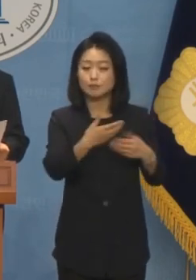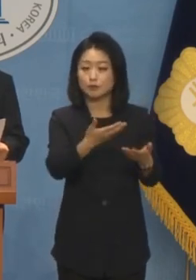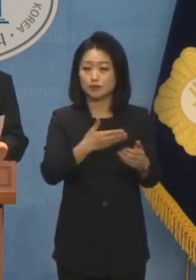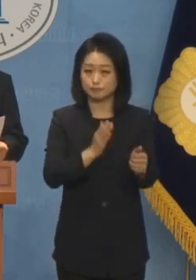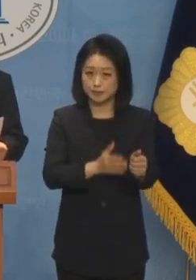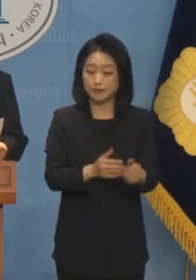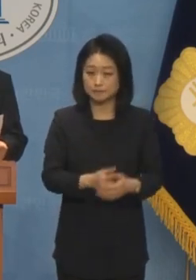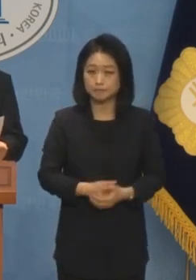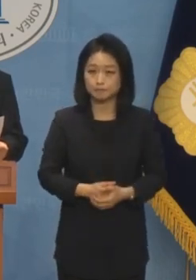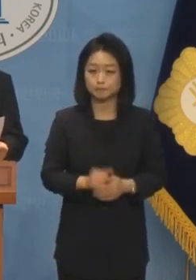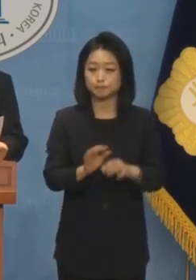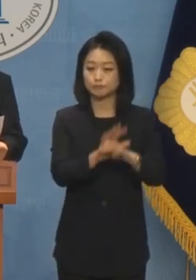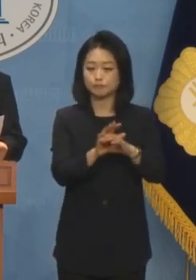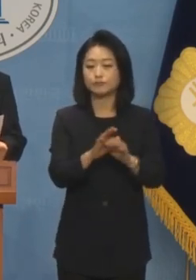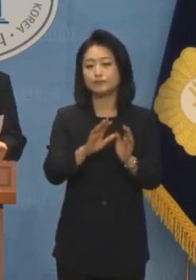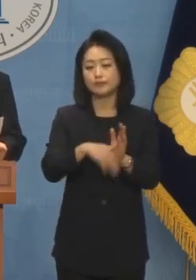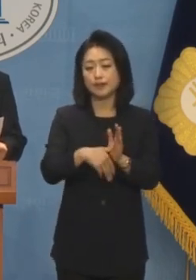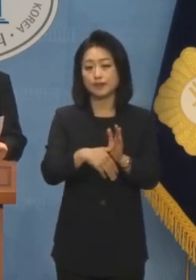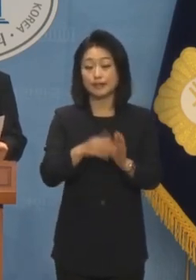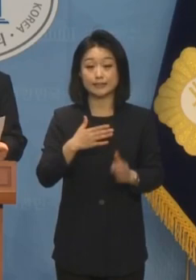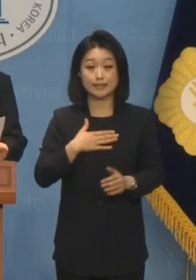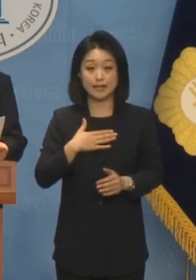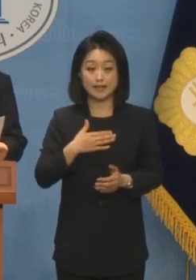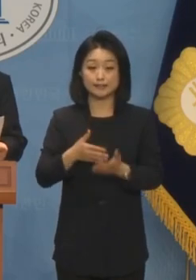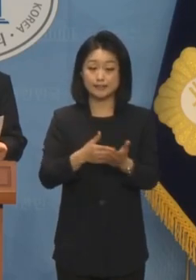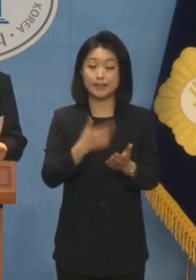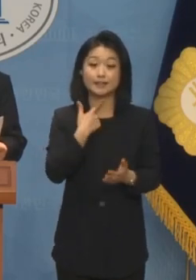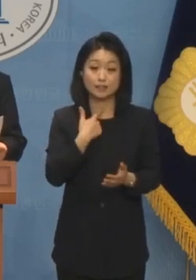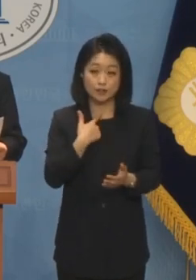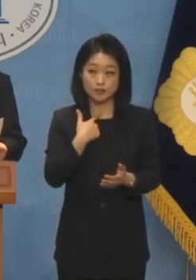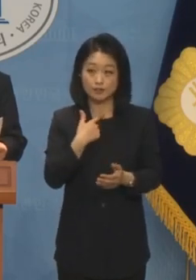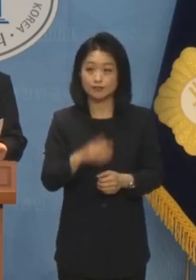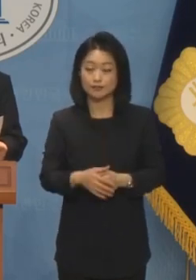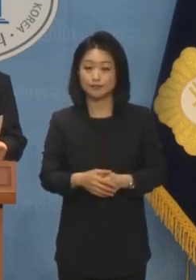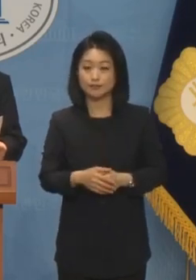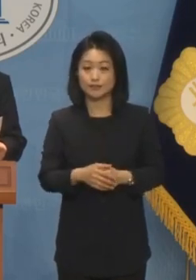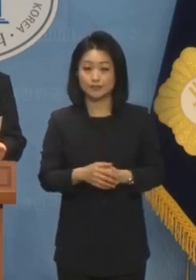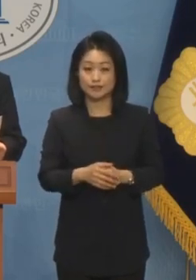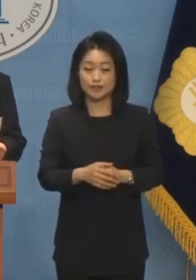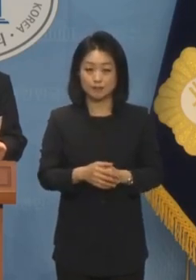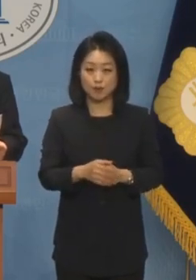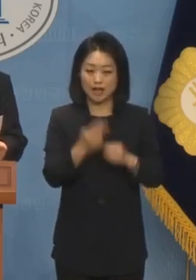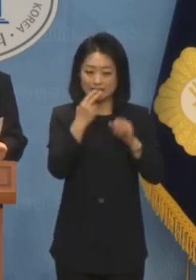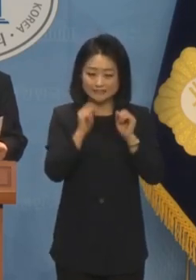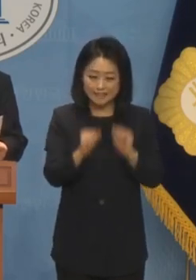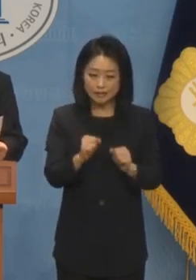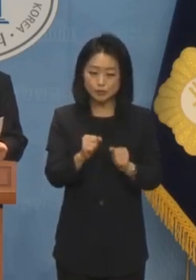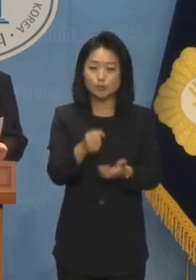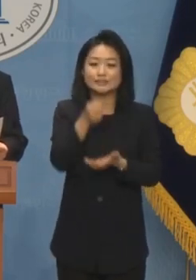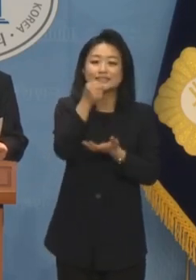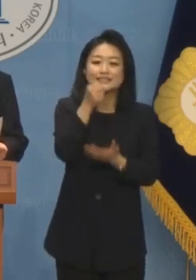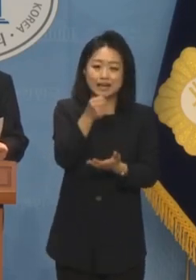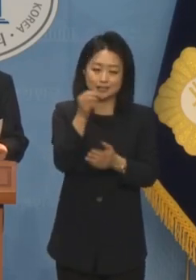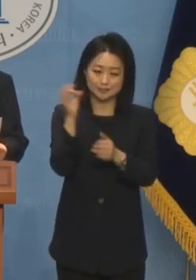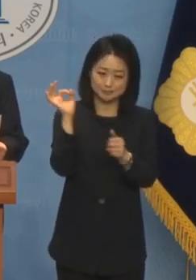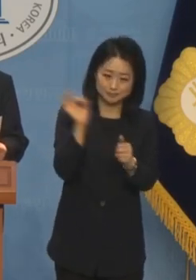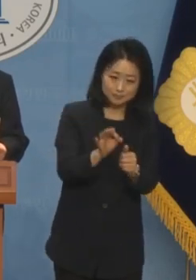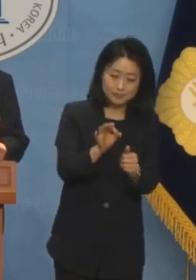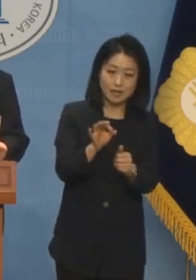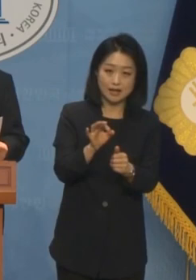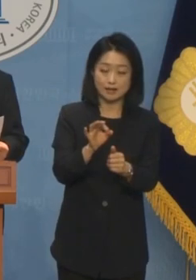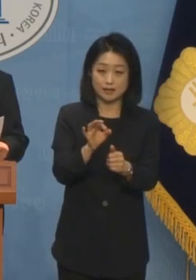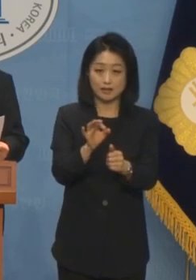것입니다. 코로나 사태 당시 제가 제기한 바 있는 한시적 소상공인 생존 자금과 같은 특단의 대책을